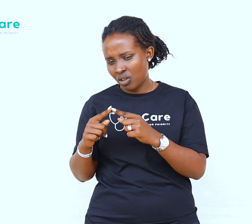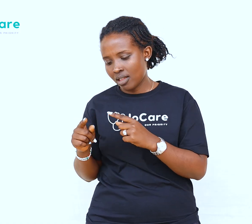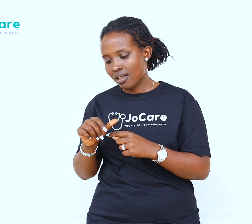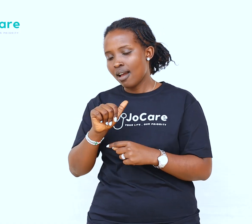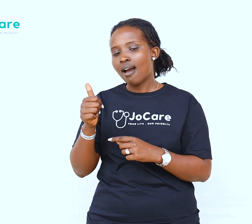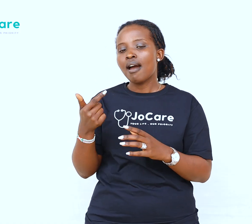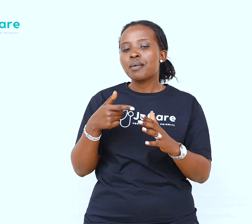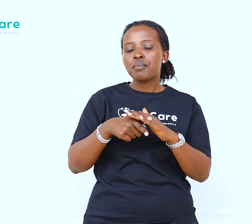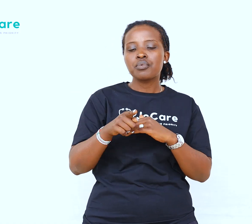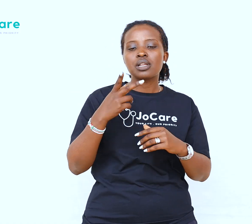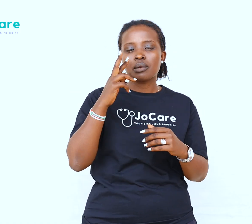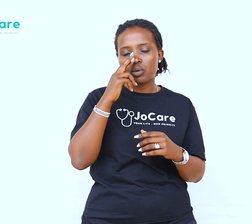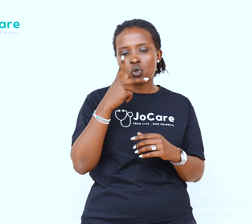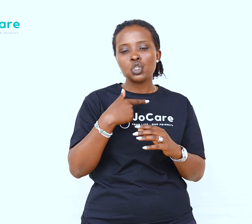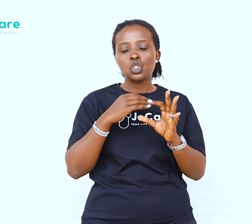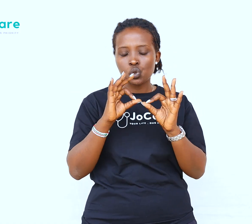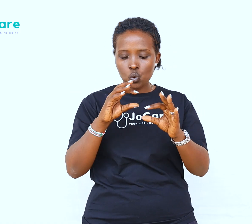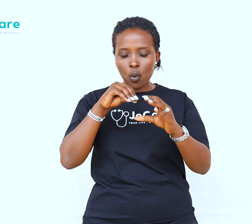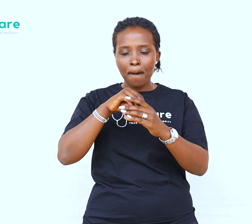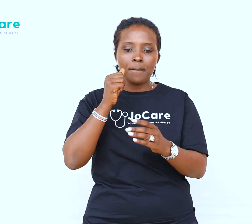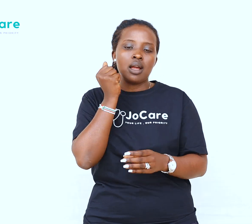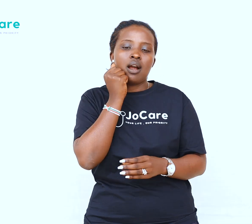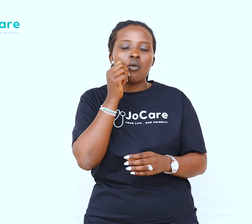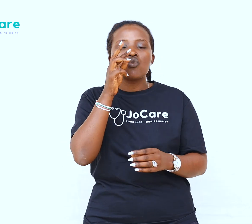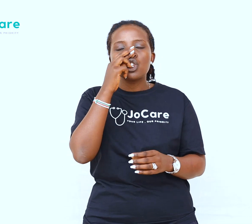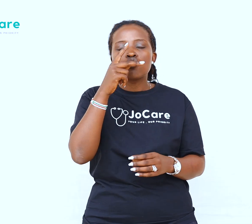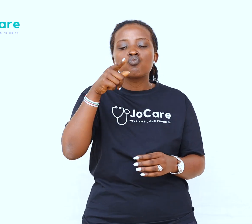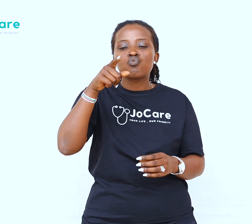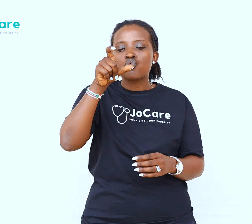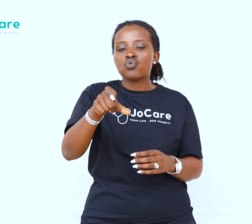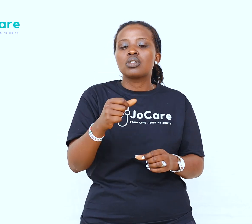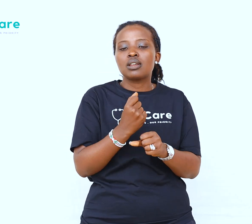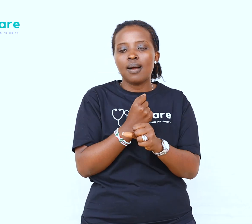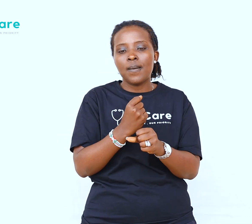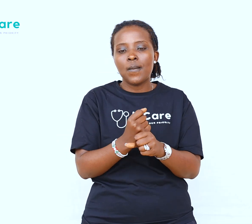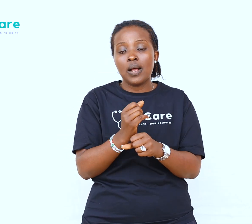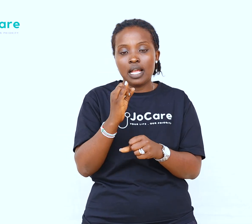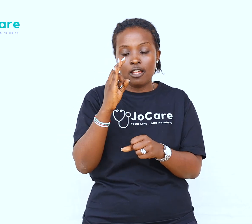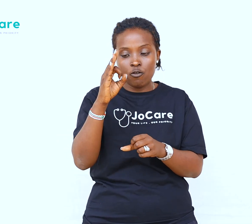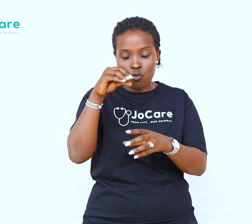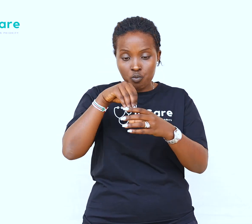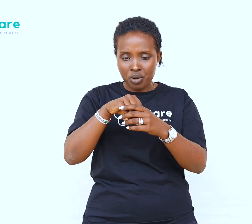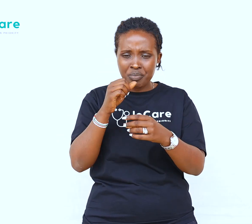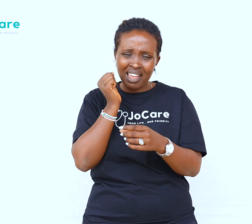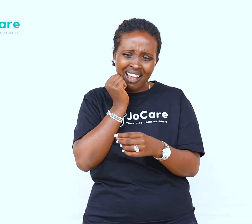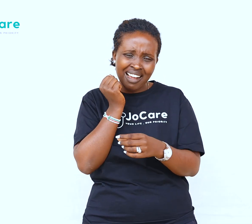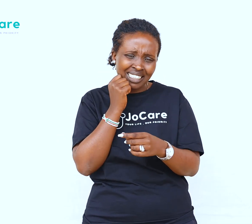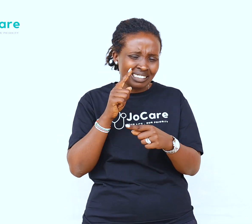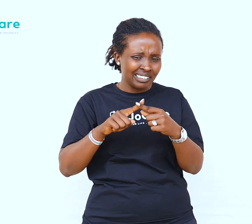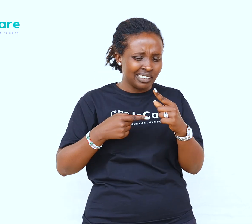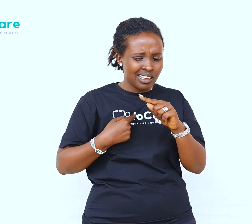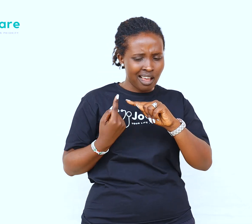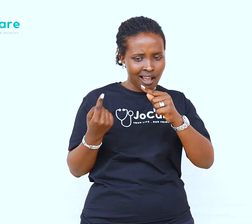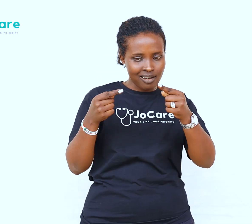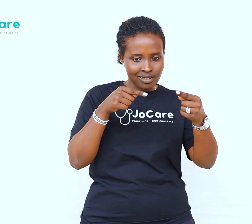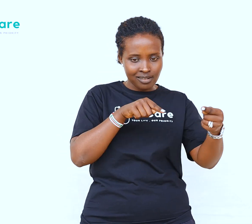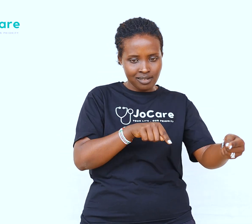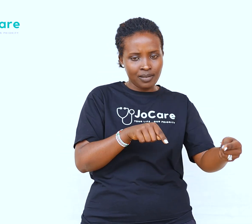isuku mu mihango ubwo ni ikintu umuntu yakora kugira ngo cya gihe ari mu mihango aze